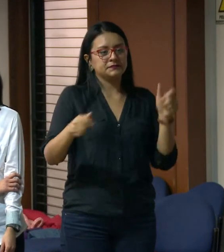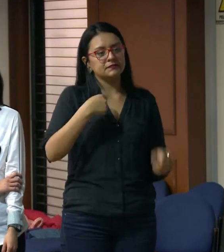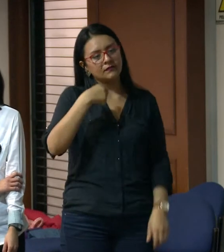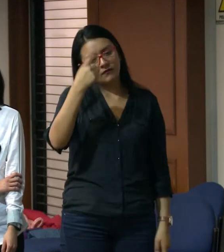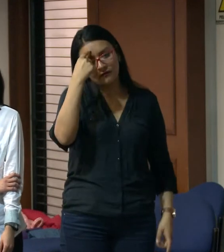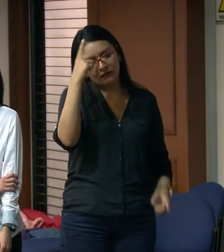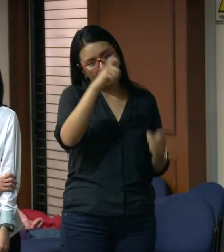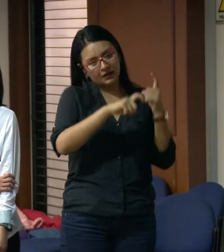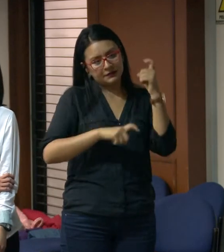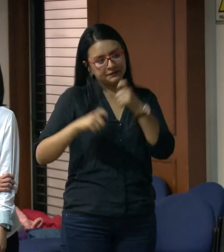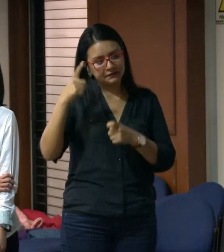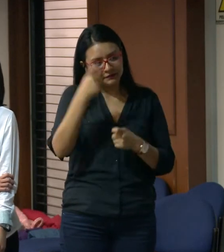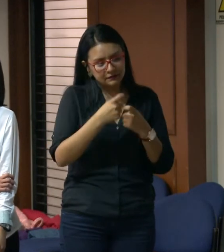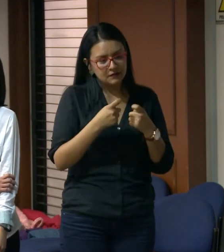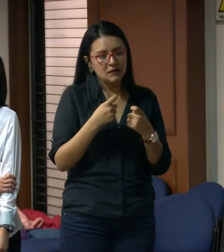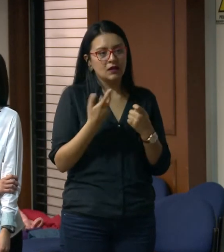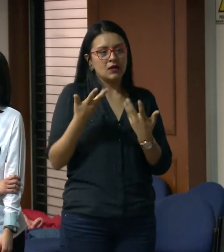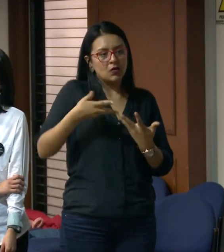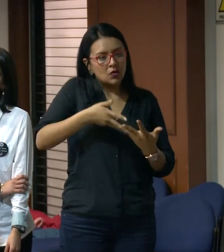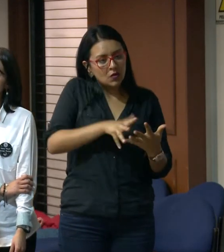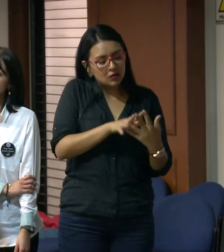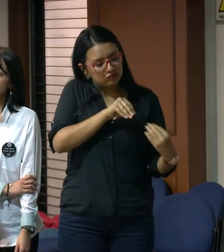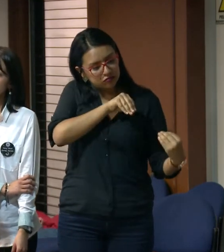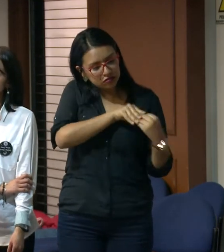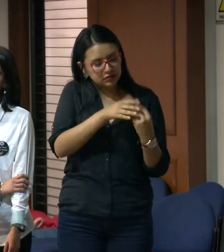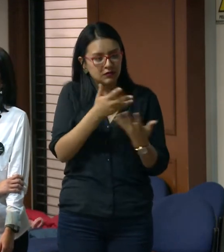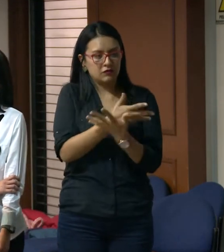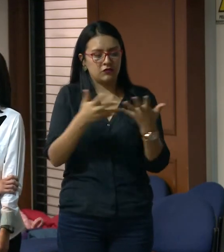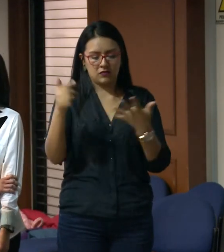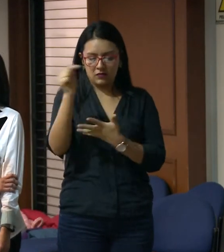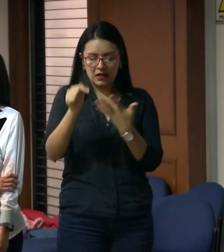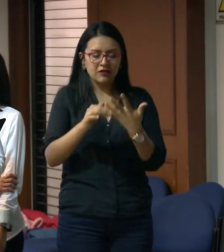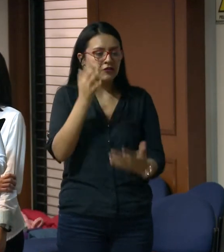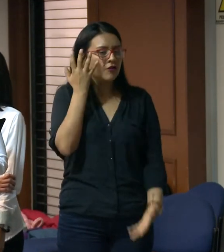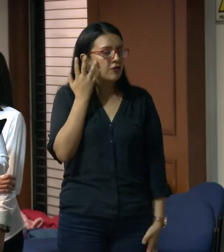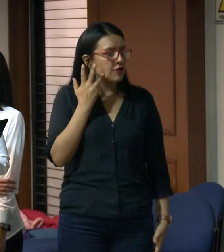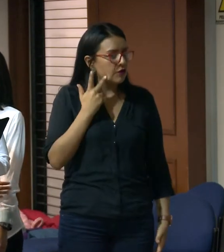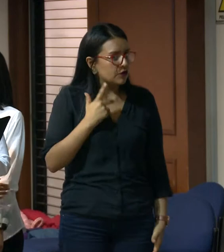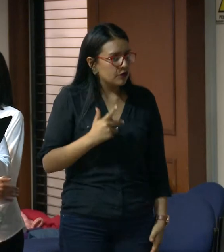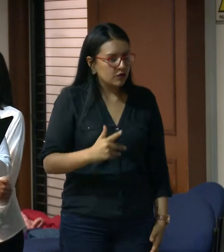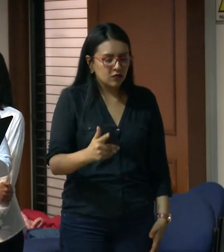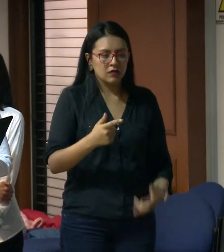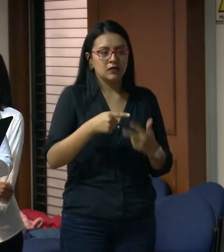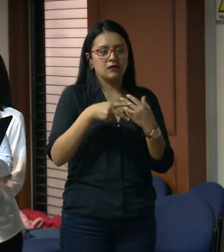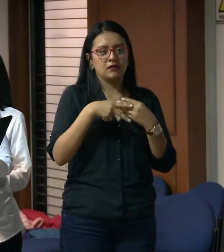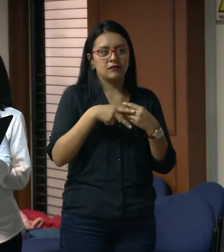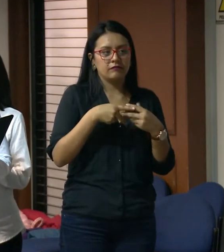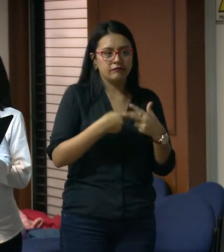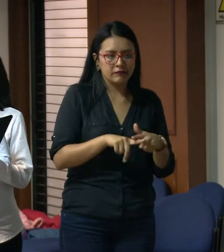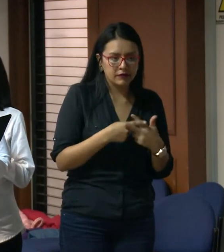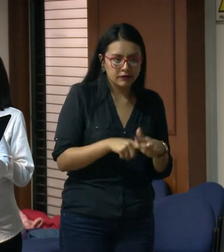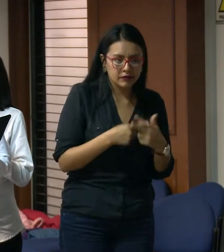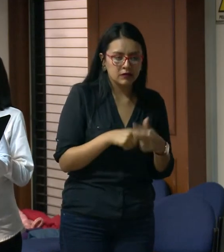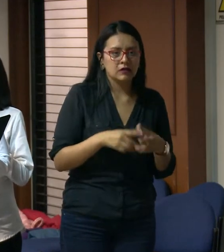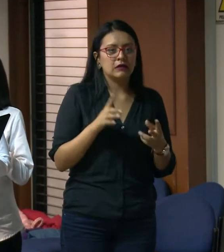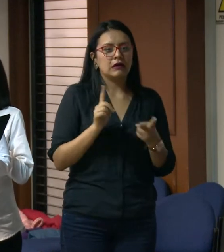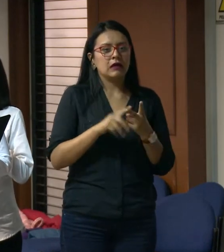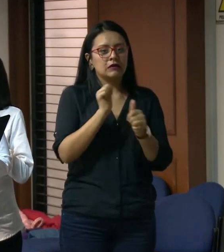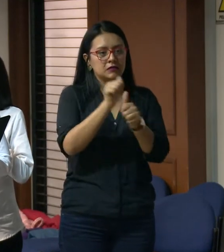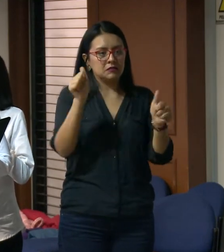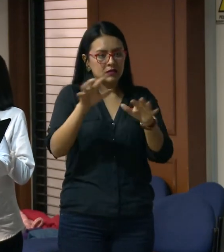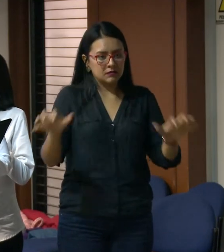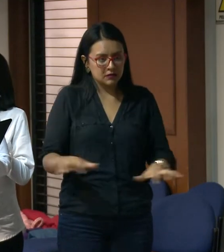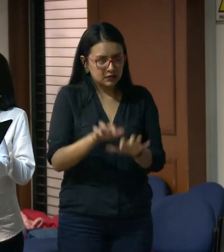piensa en realizar esos ajustes que realizaría en sus dinámicas diarias dentro de sus talleres a la hora de realizar cada una